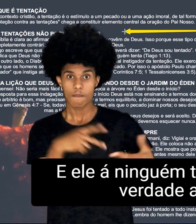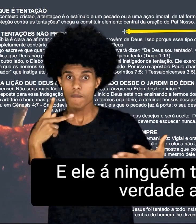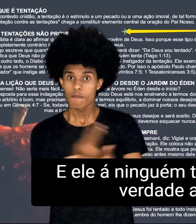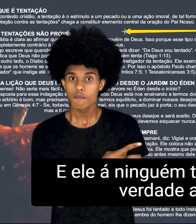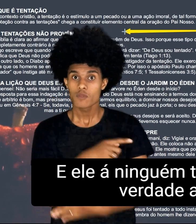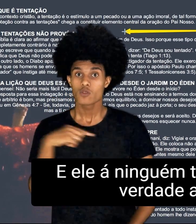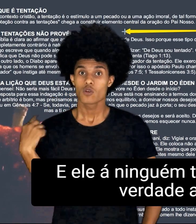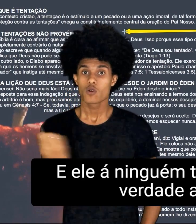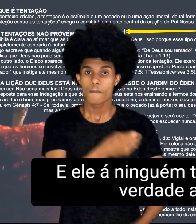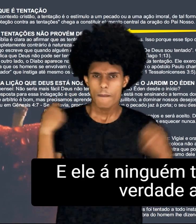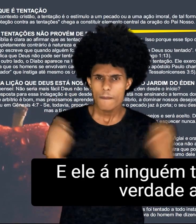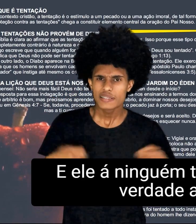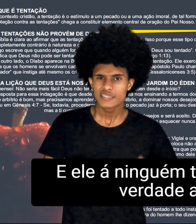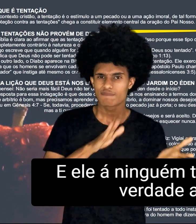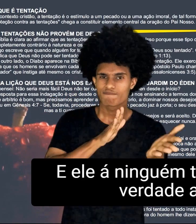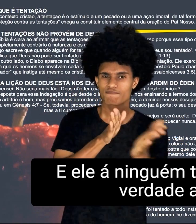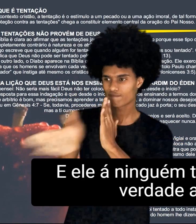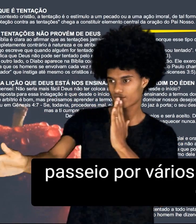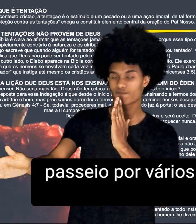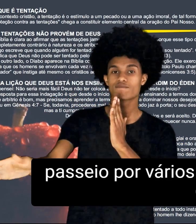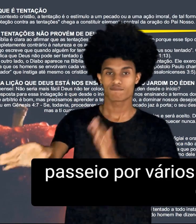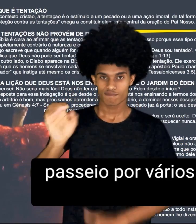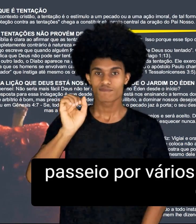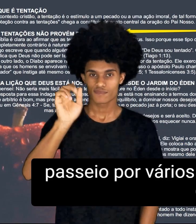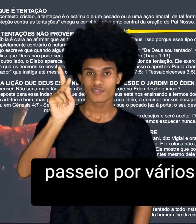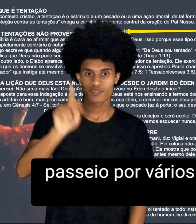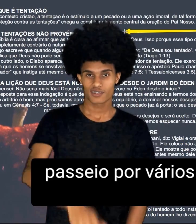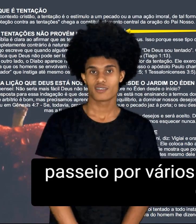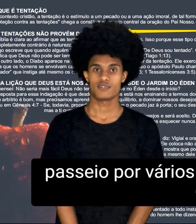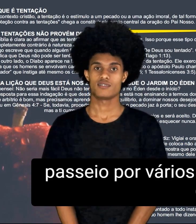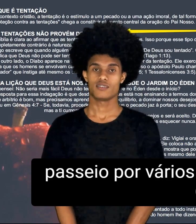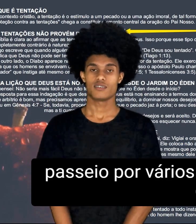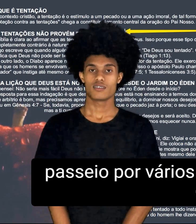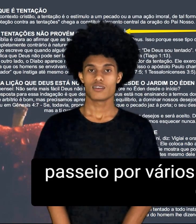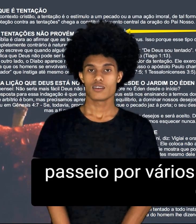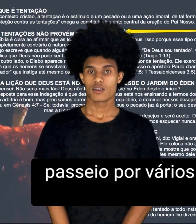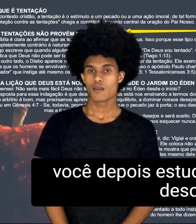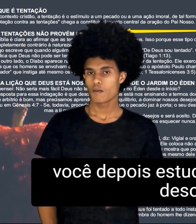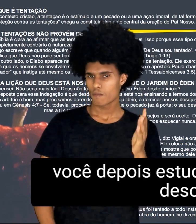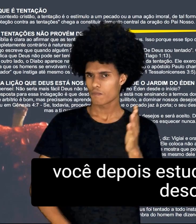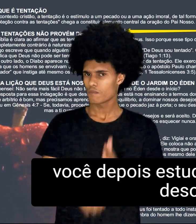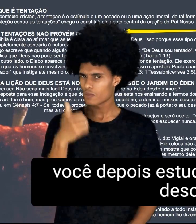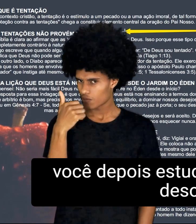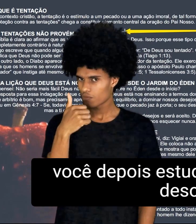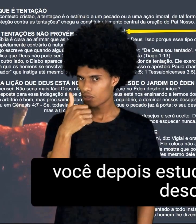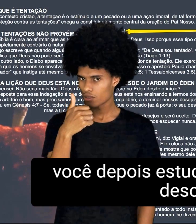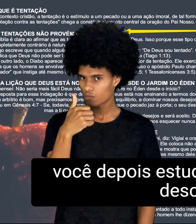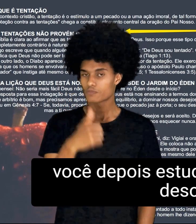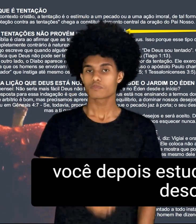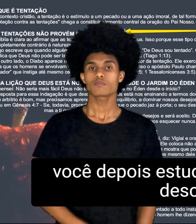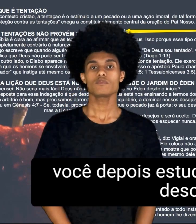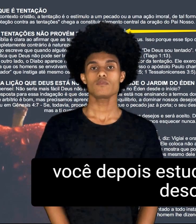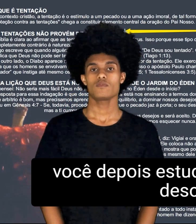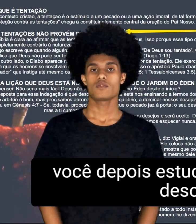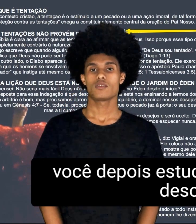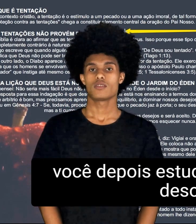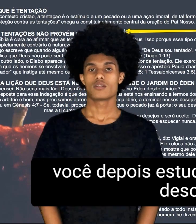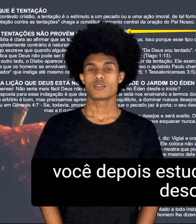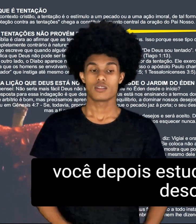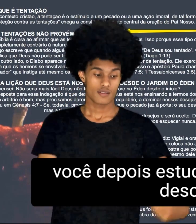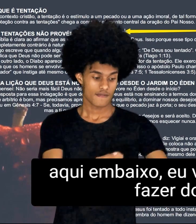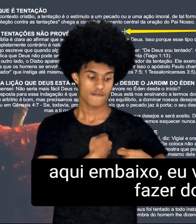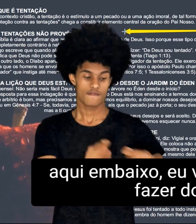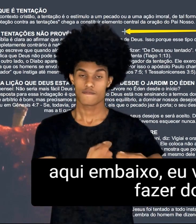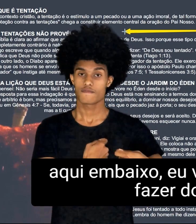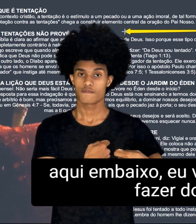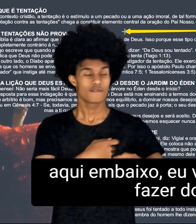Tiago 1:13. Na verdade, a gente vai fazer um passeio por vários versículos aqui, irmãos, e aí eu quero que você depois estude esse PDF na sua casa. Na descrição